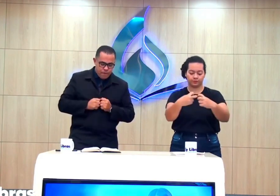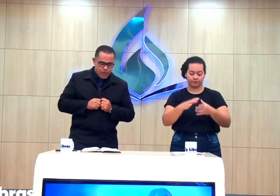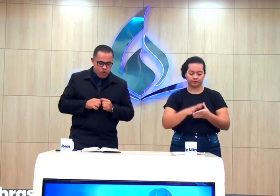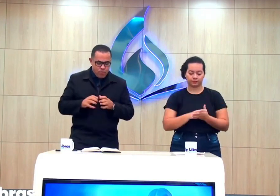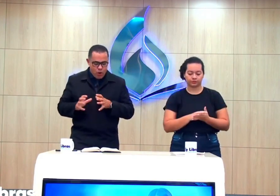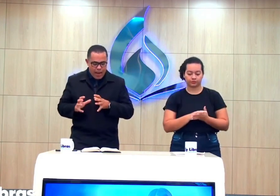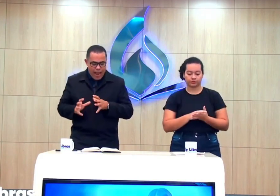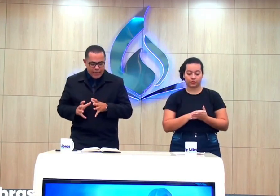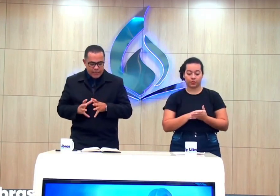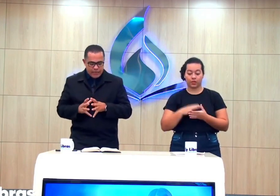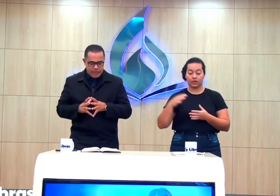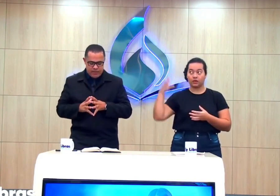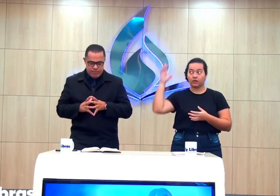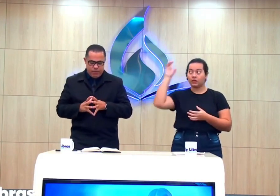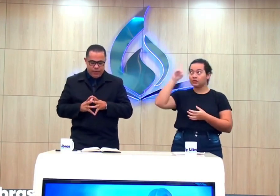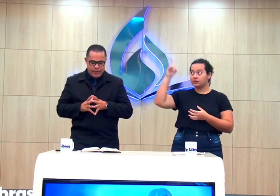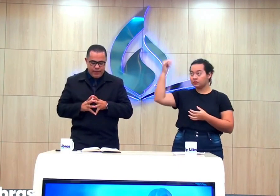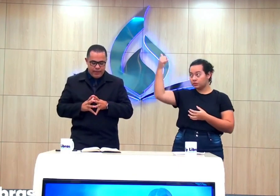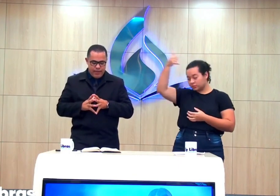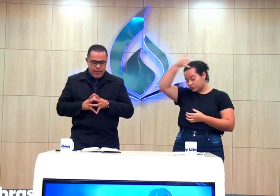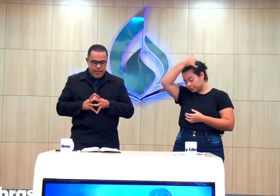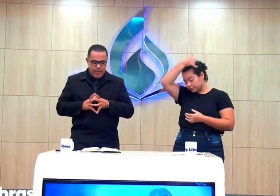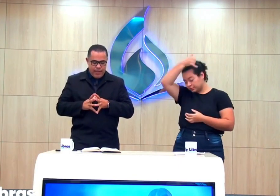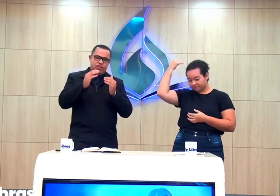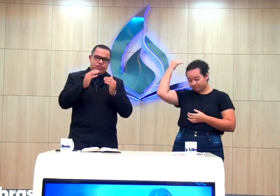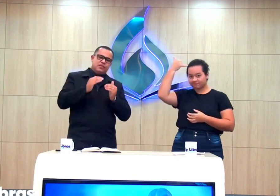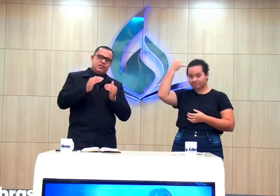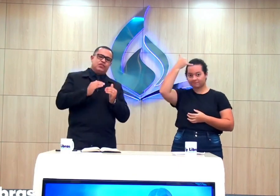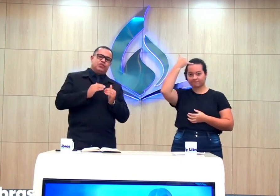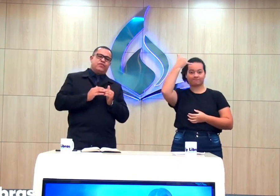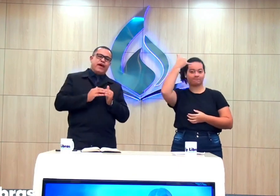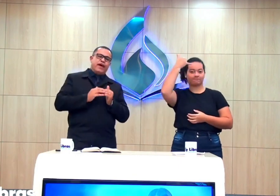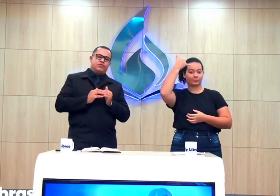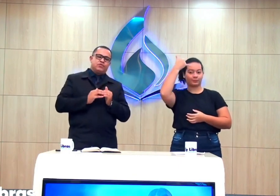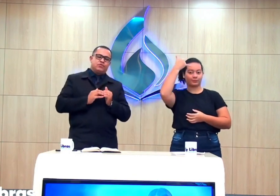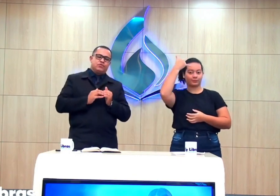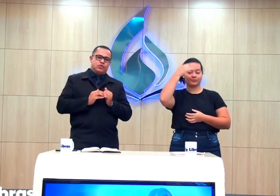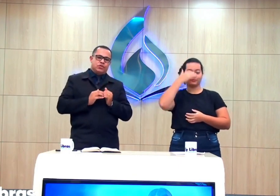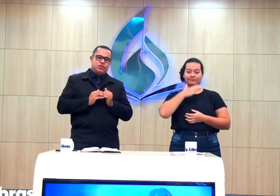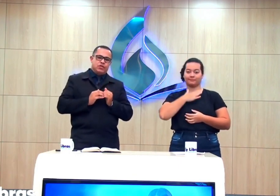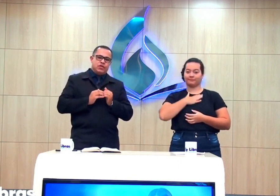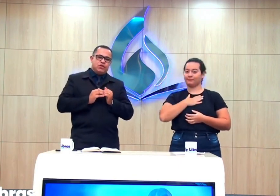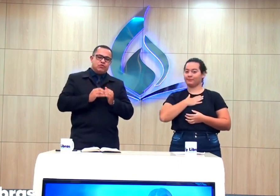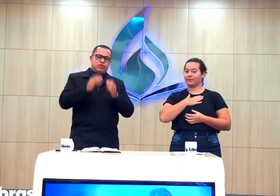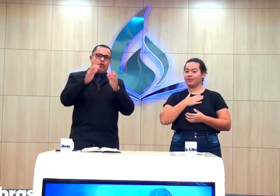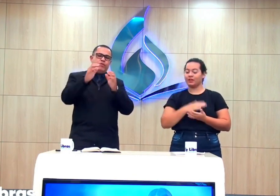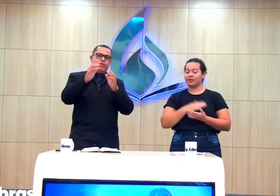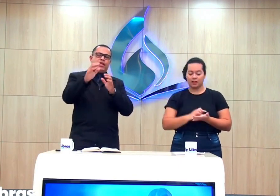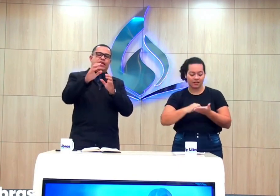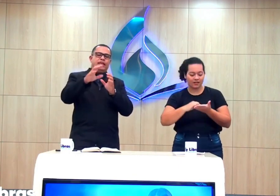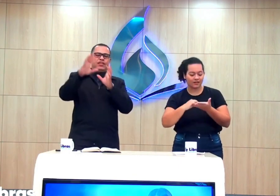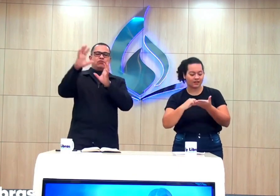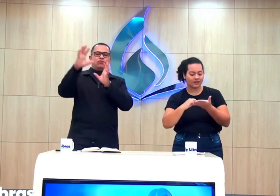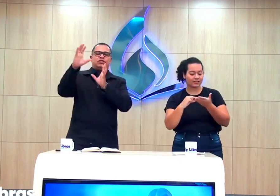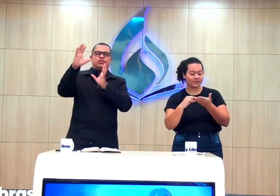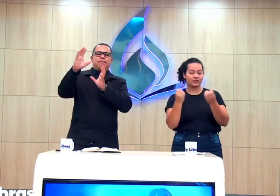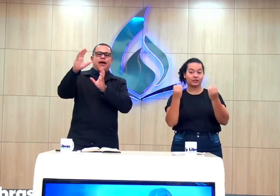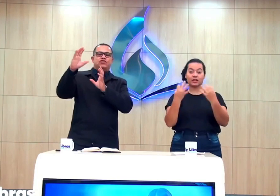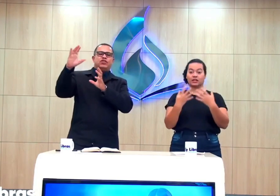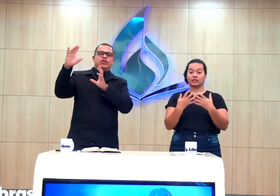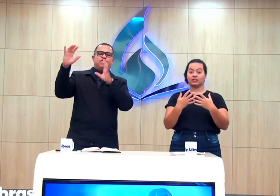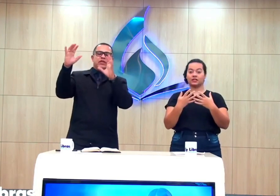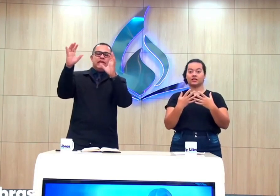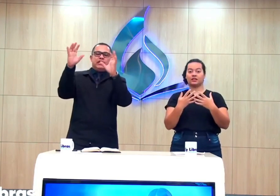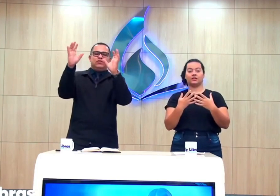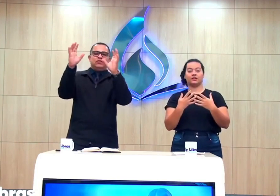óleo e o meu cálice transborda. A partir destes versos, o salmista ali ele já não está